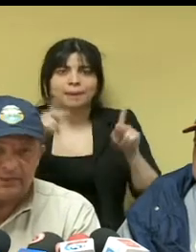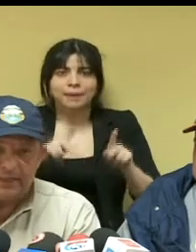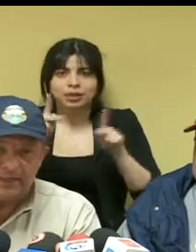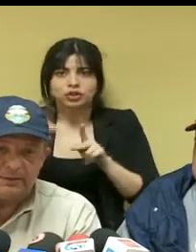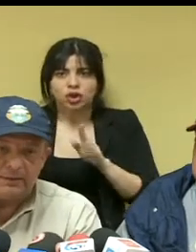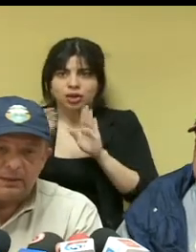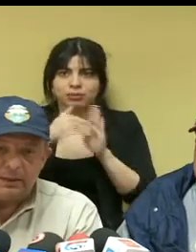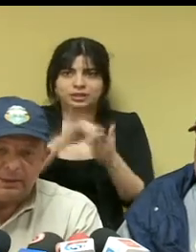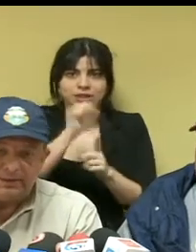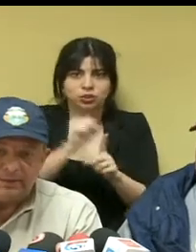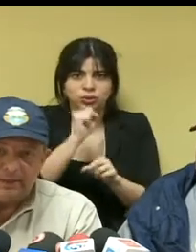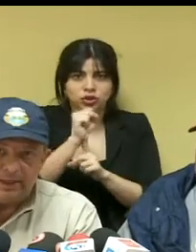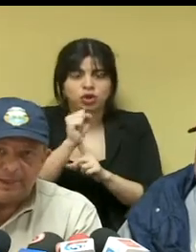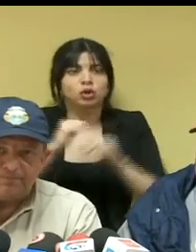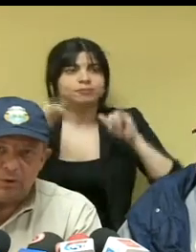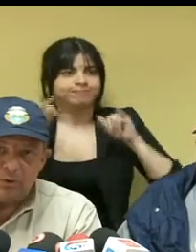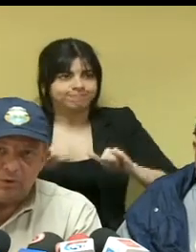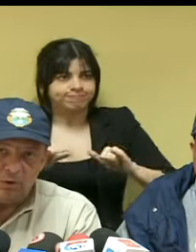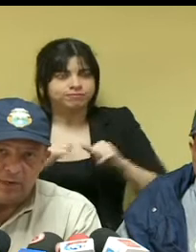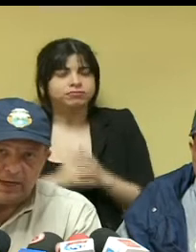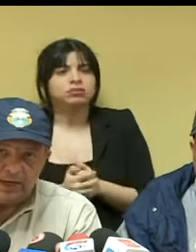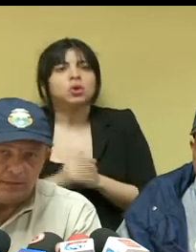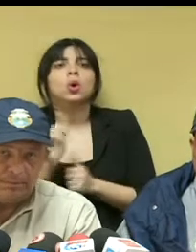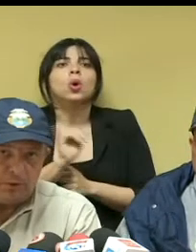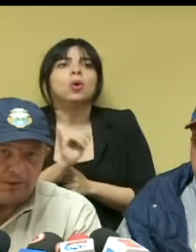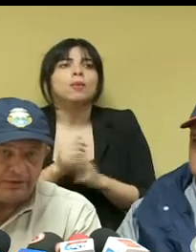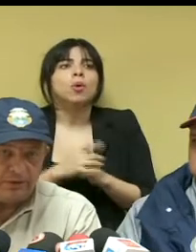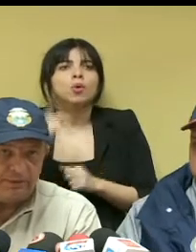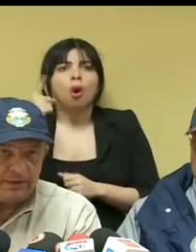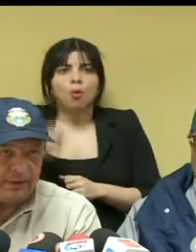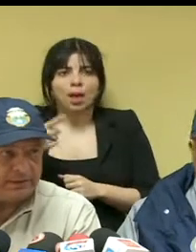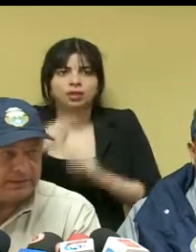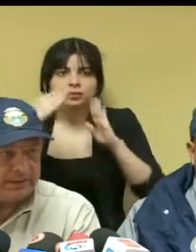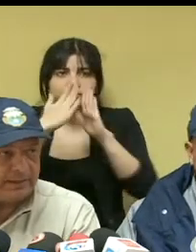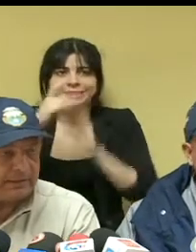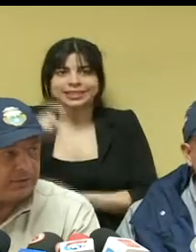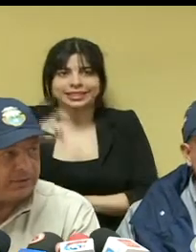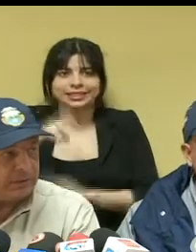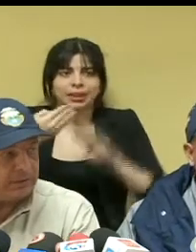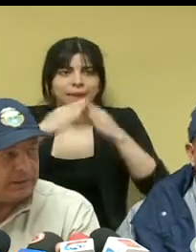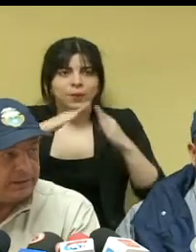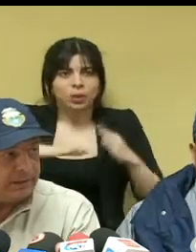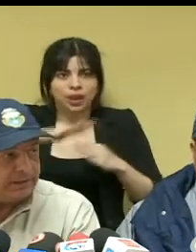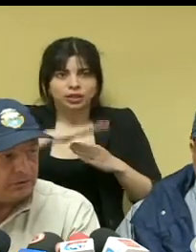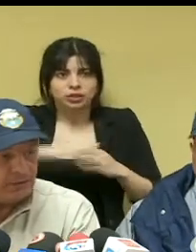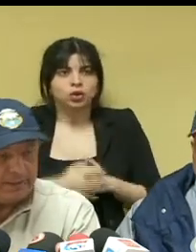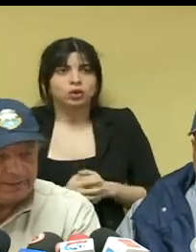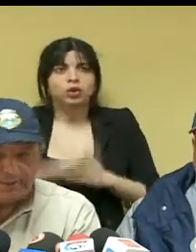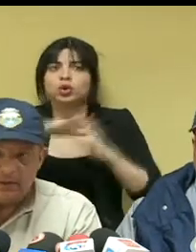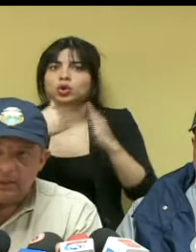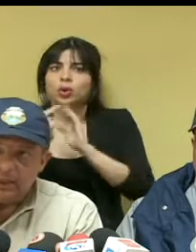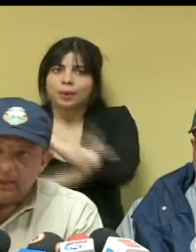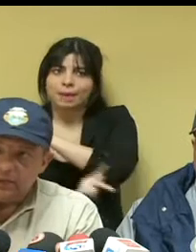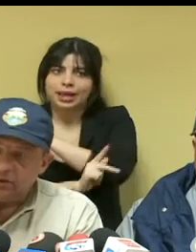personas afectadas, se mantiene como una obligación frente a las necesidades de la población de todo el